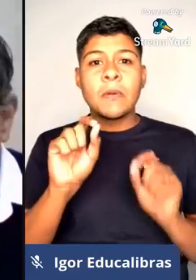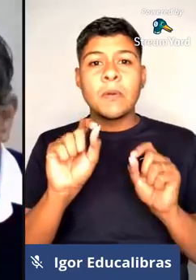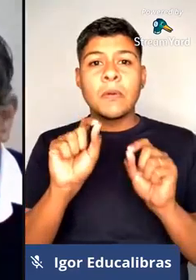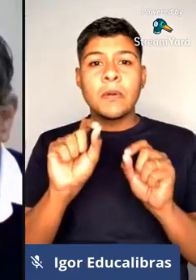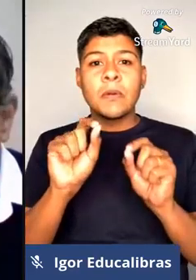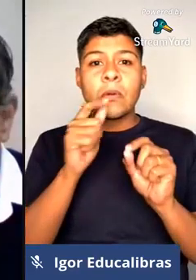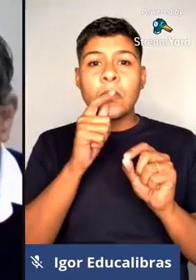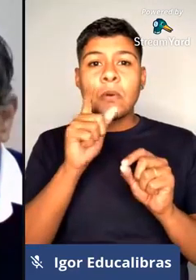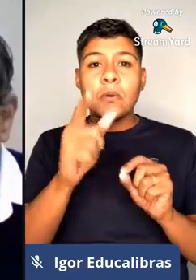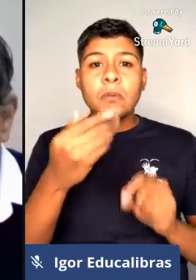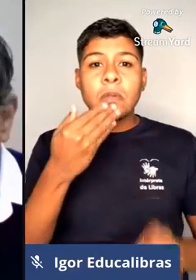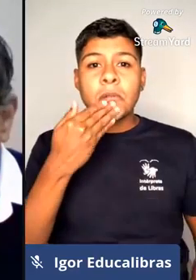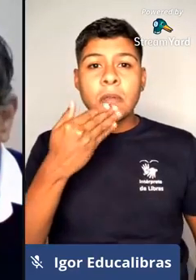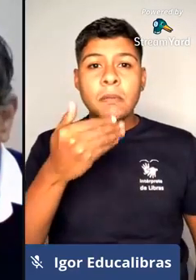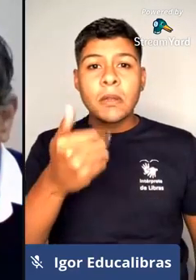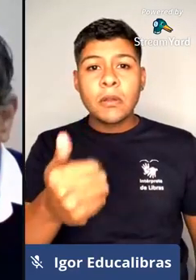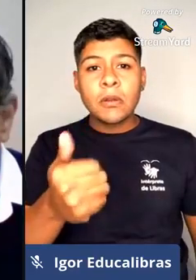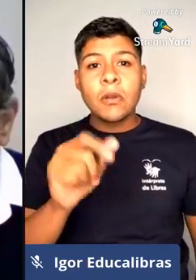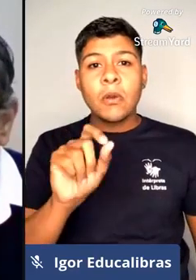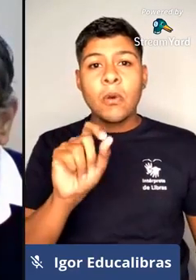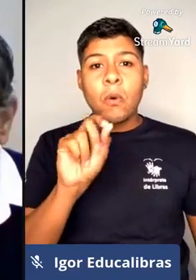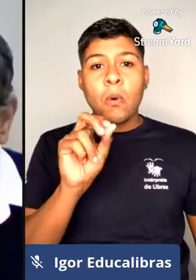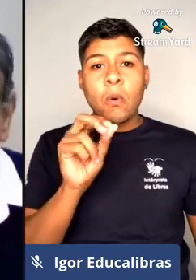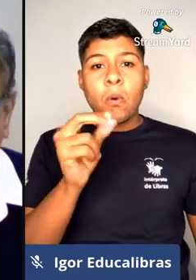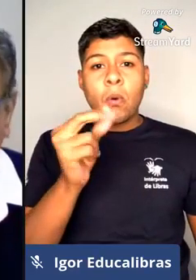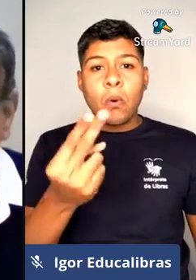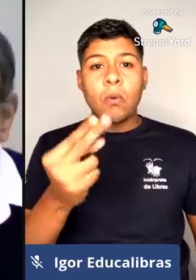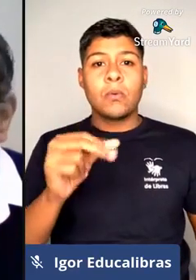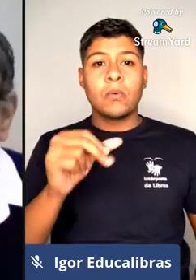consegue melhorar ou se a gente vai ter que trocar.